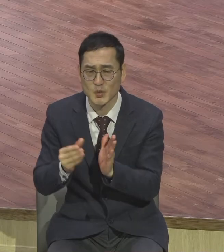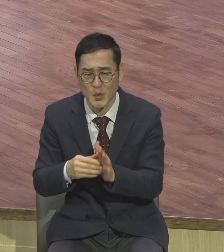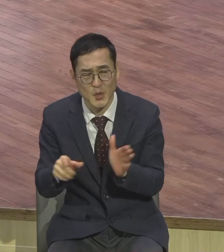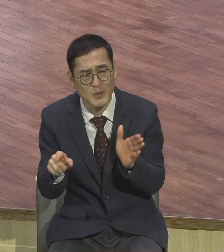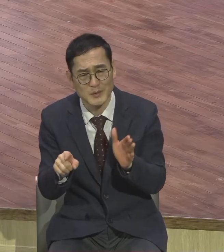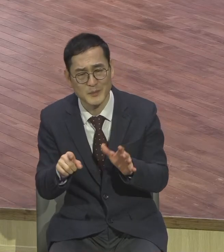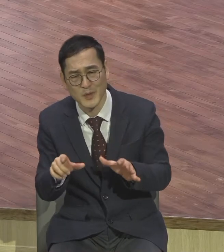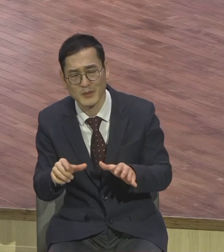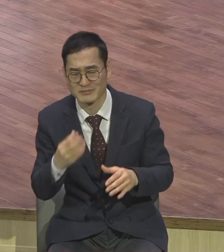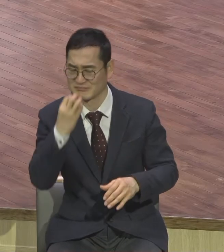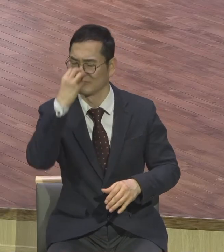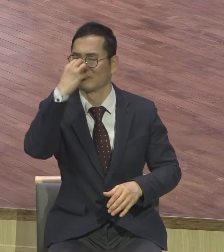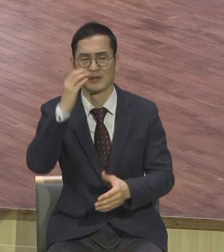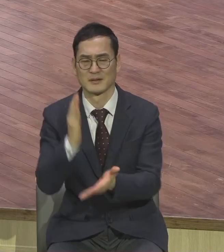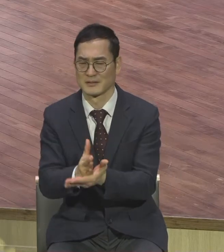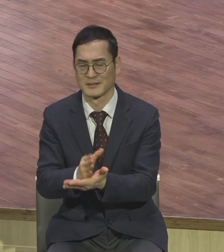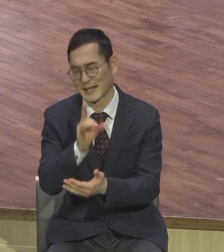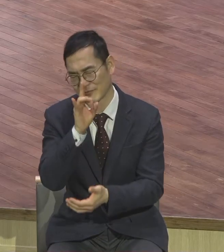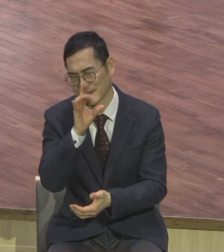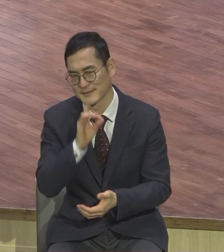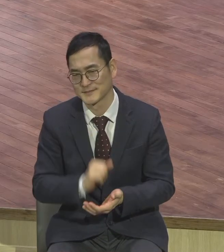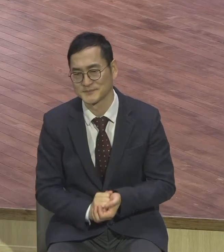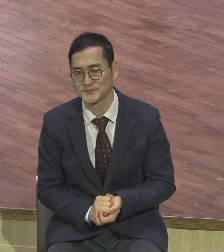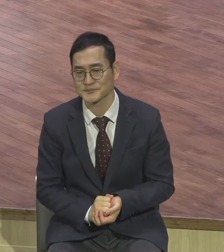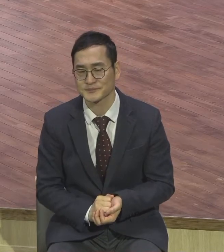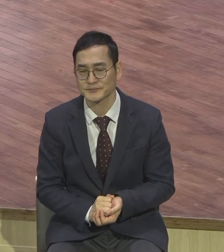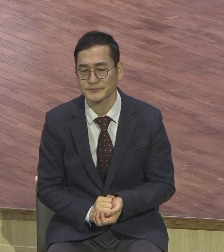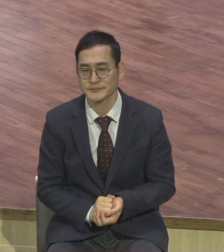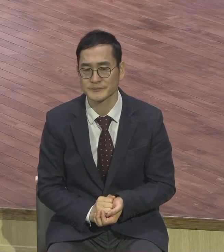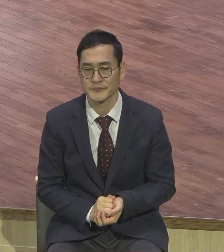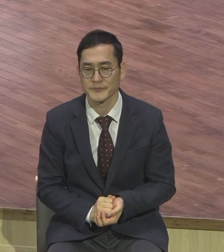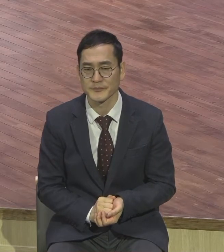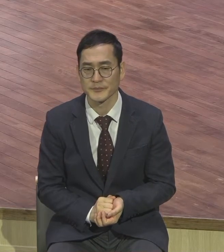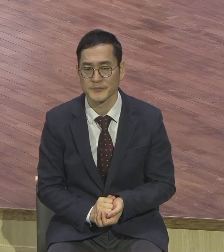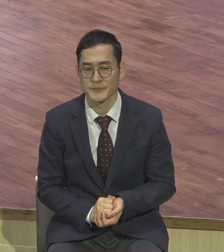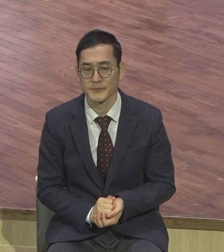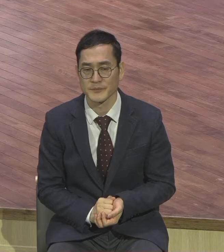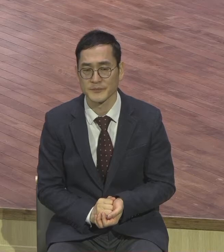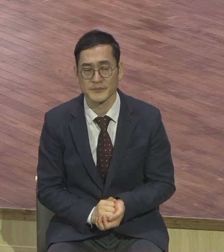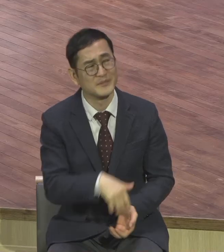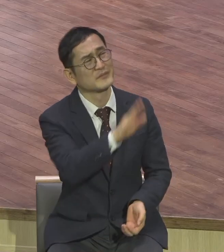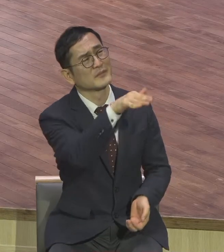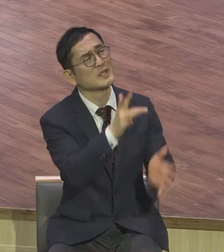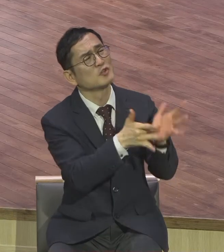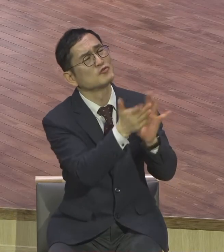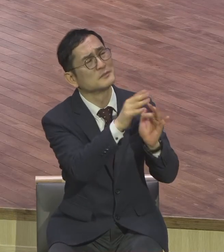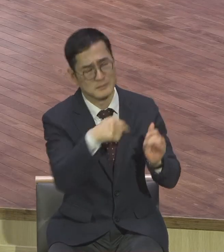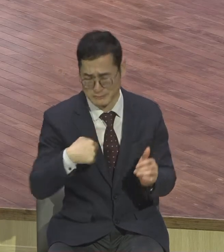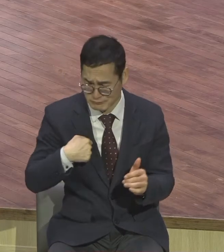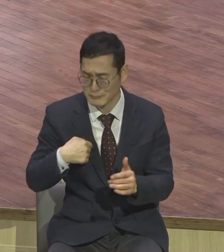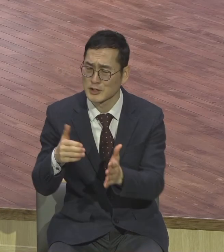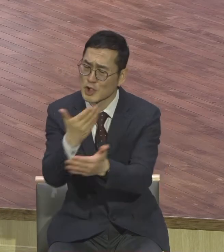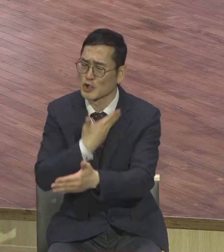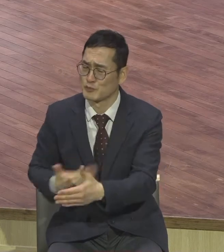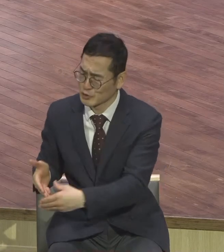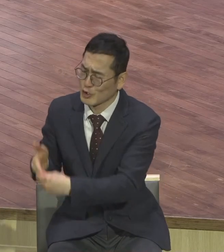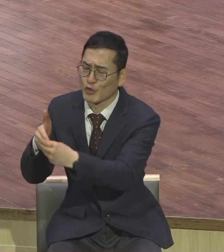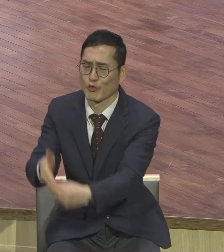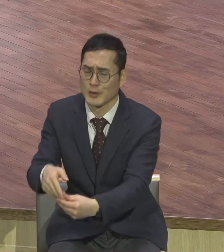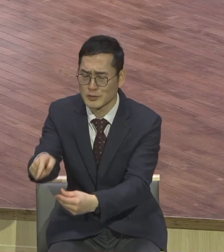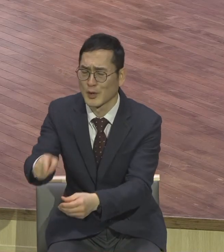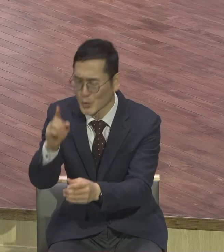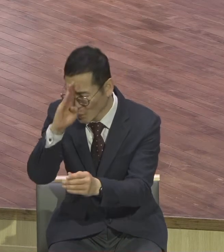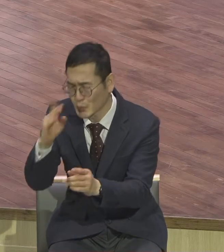그래도 부딪혔습니다. 내가 주의 제자들에게 데리고 왔으나 능이 고치지 못하더이다.